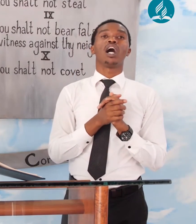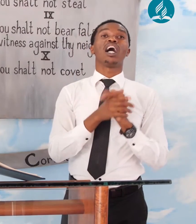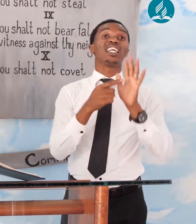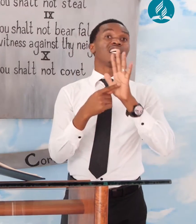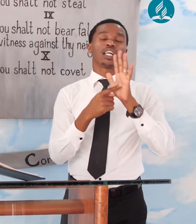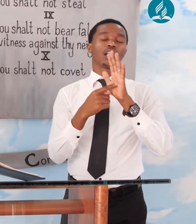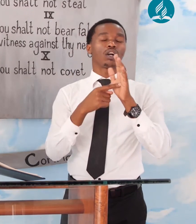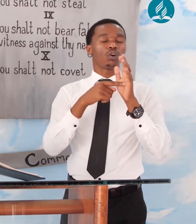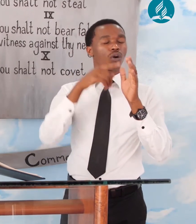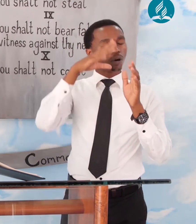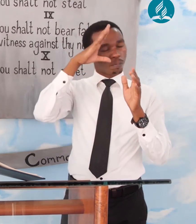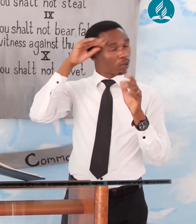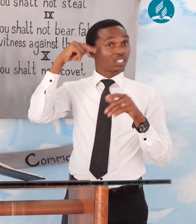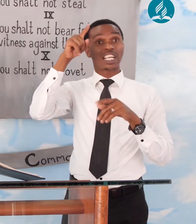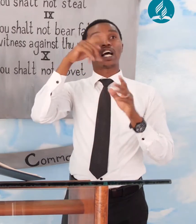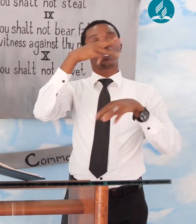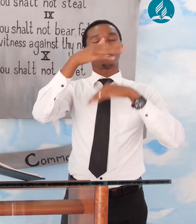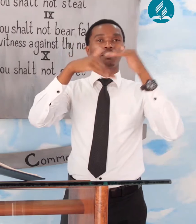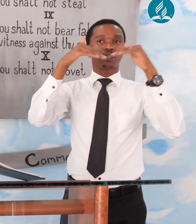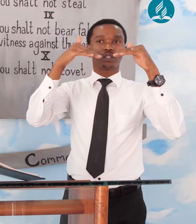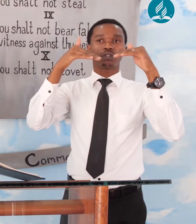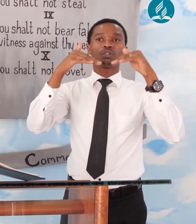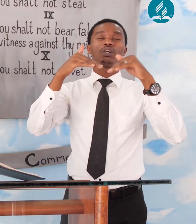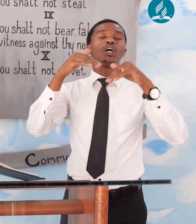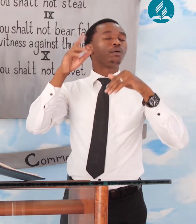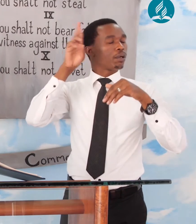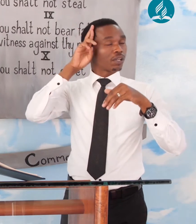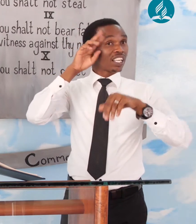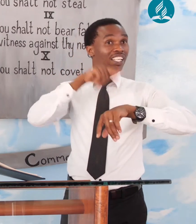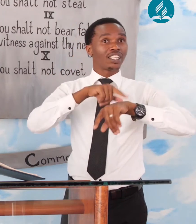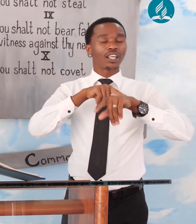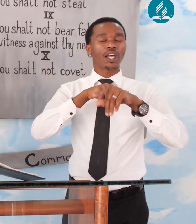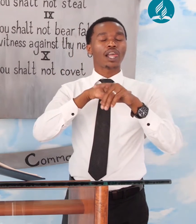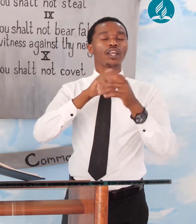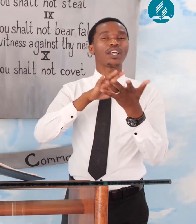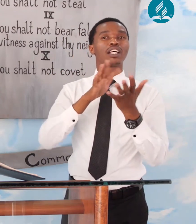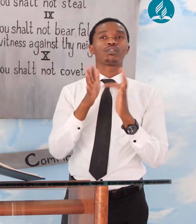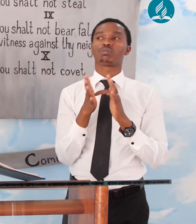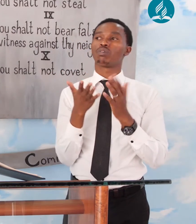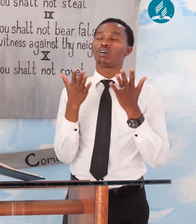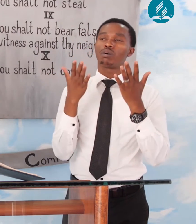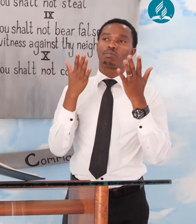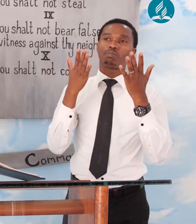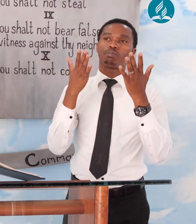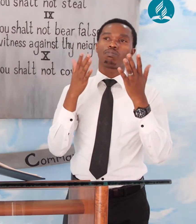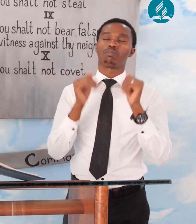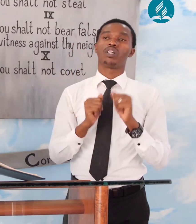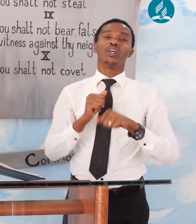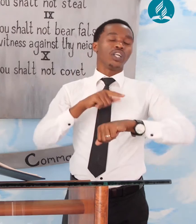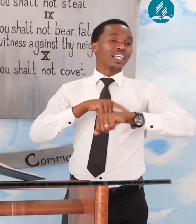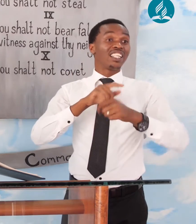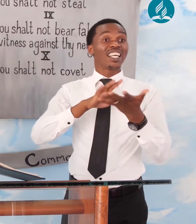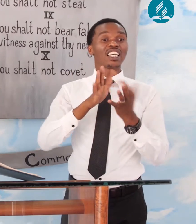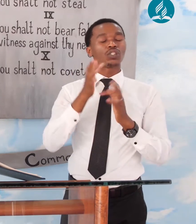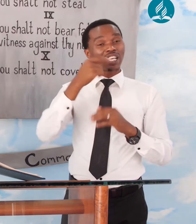ijuru nuko ubwo Yesu yaragiye yari igihe yagiye ku musozi